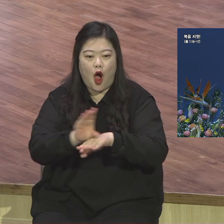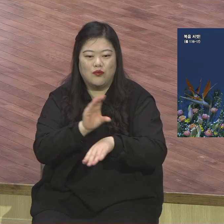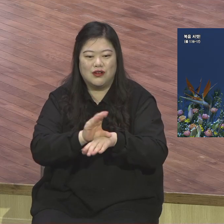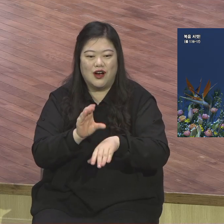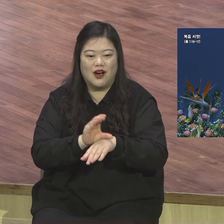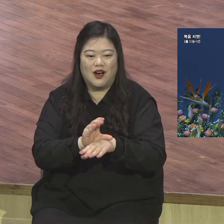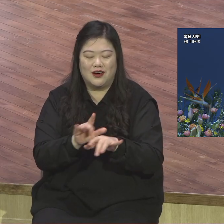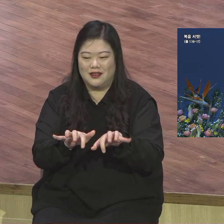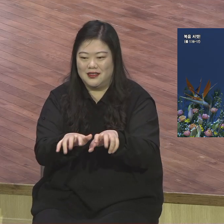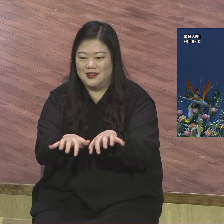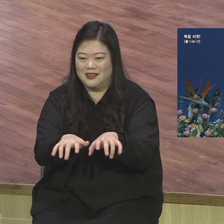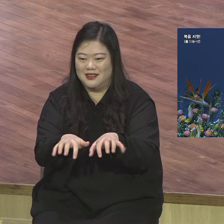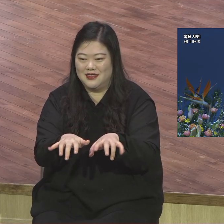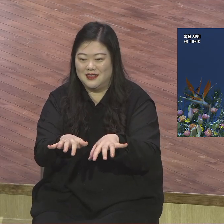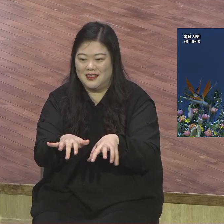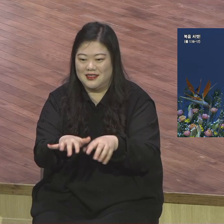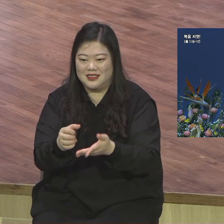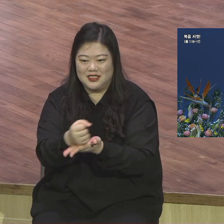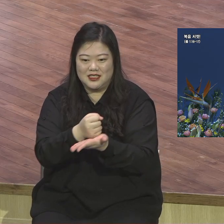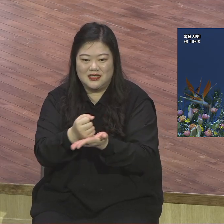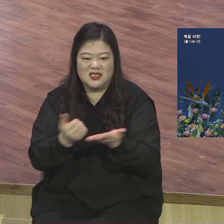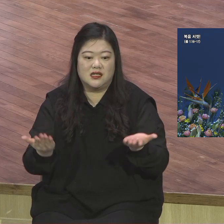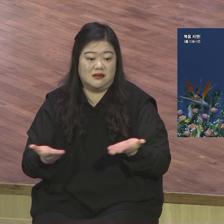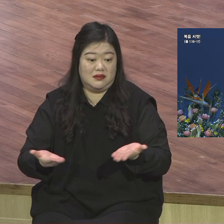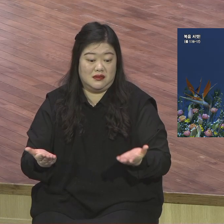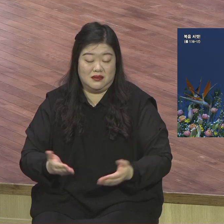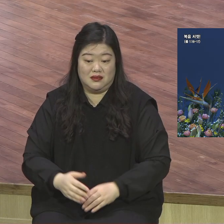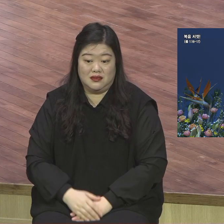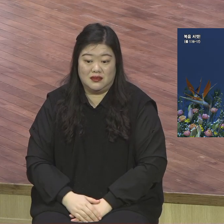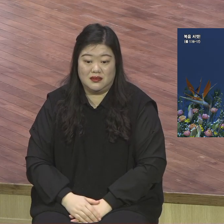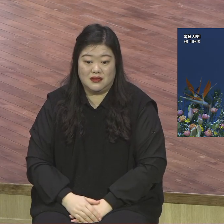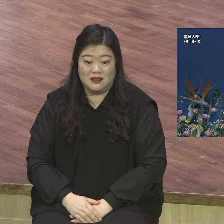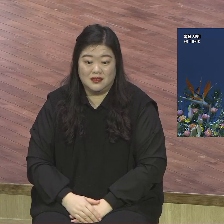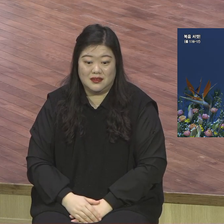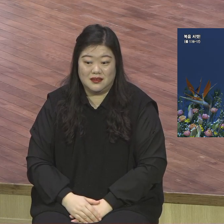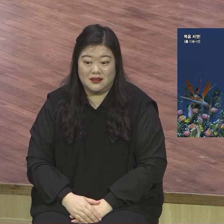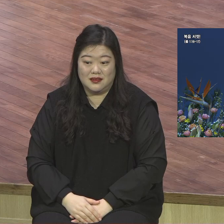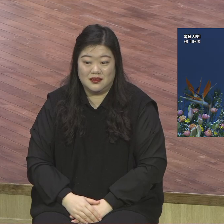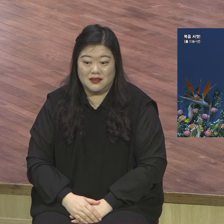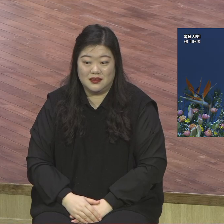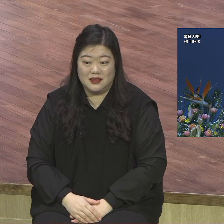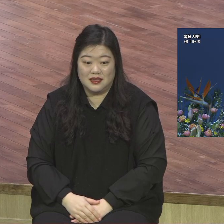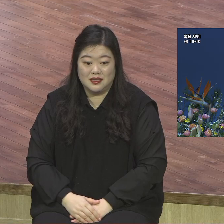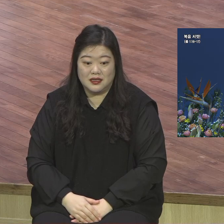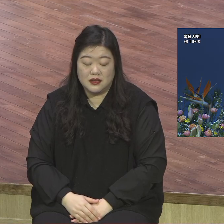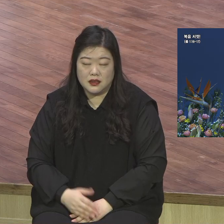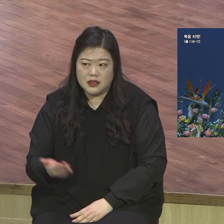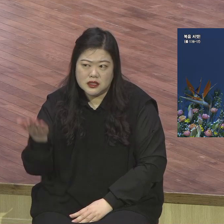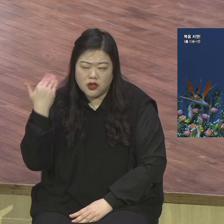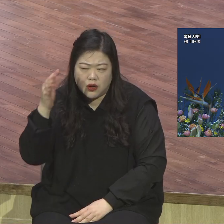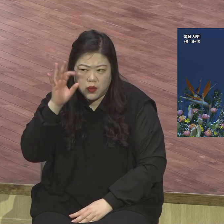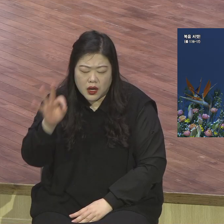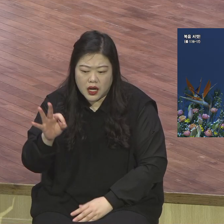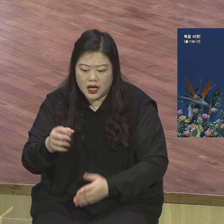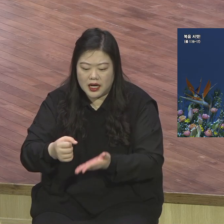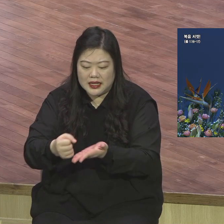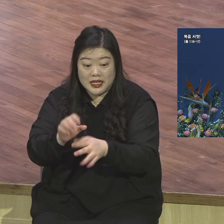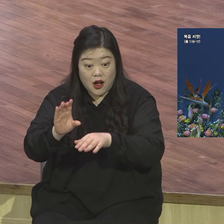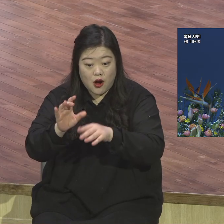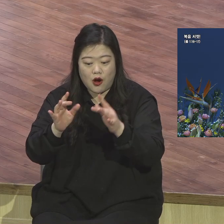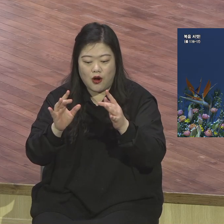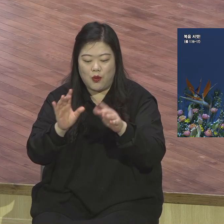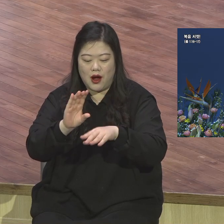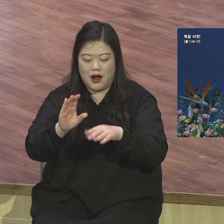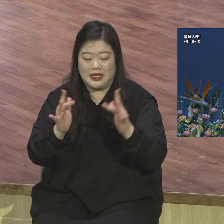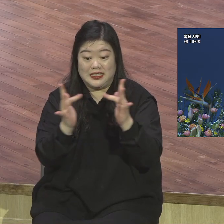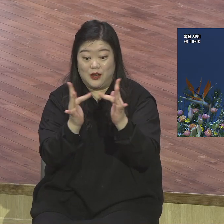요즘 월간 수용자 수가 10만이 넘는 운세업이 그렇게 여러 개가 될